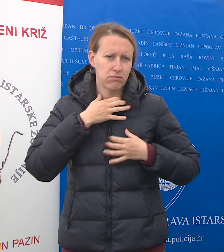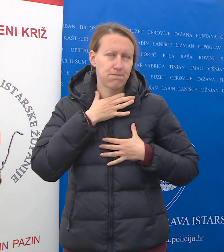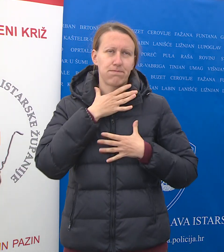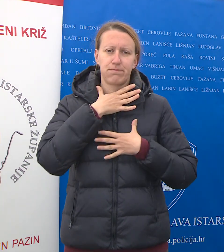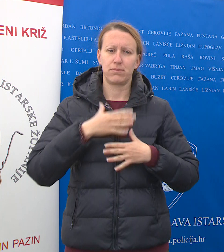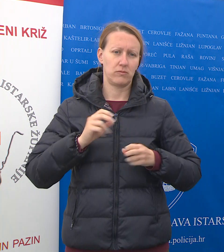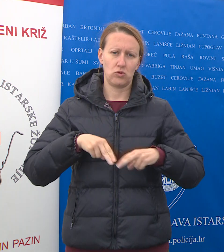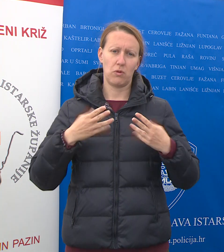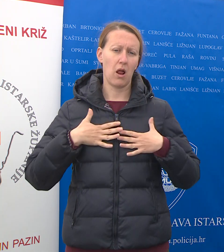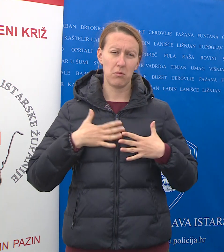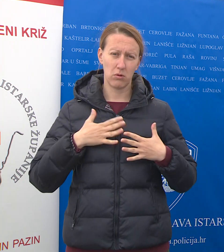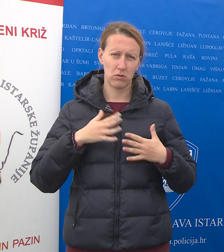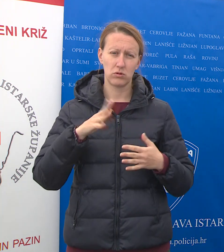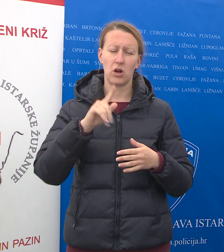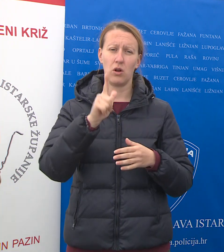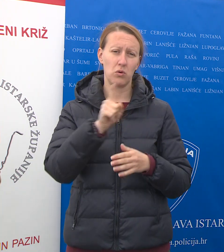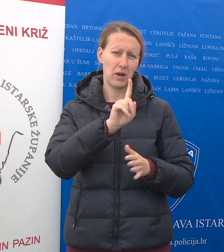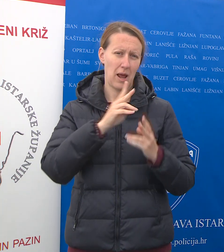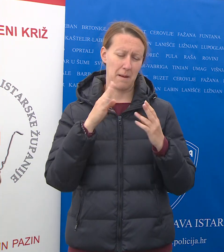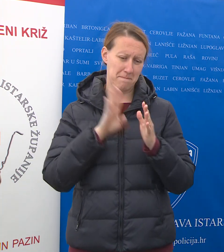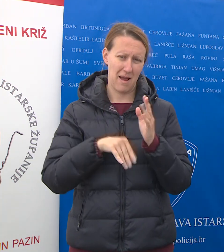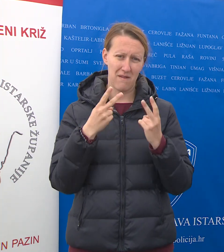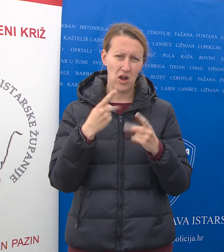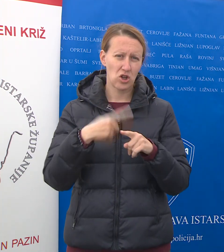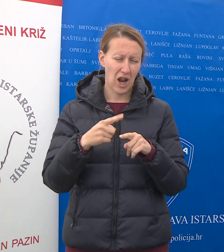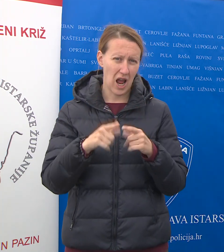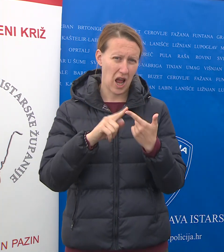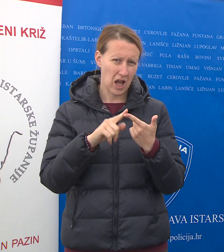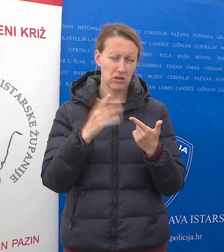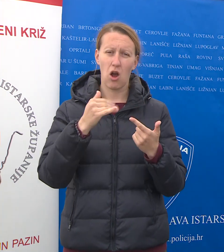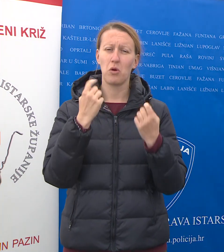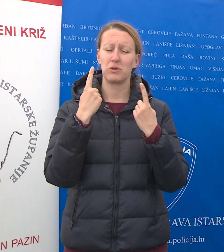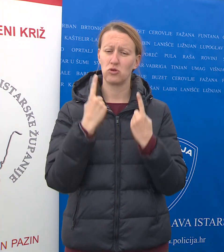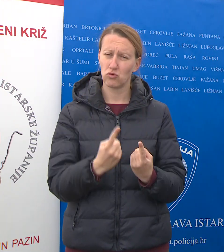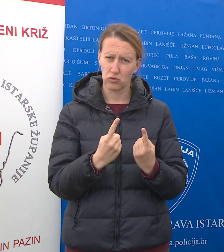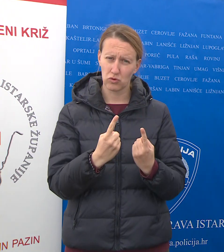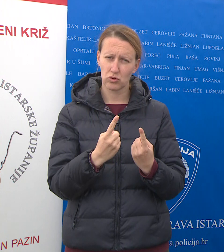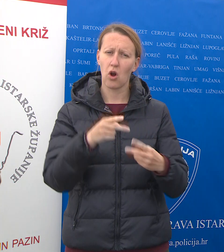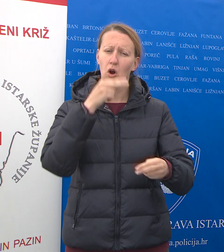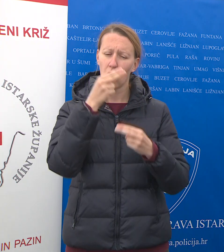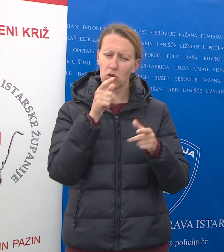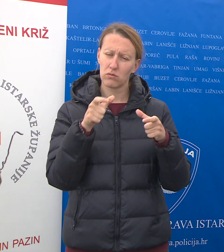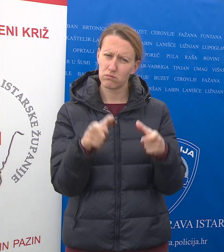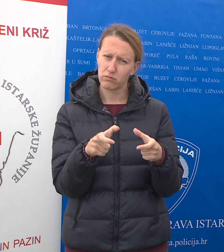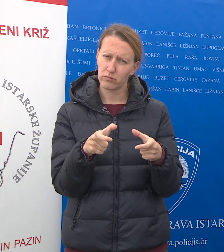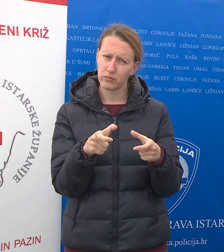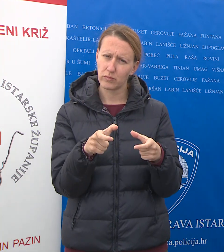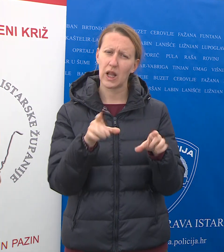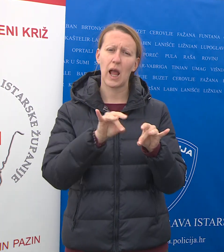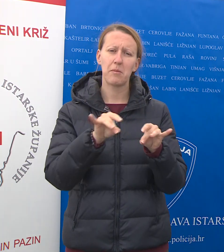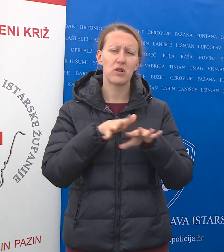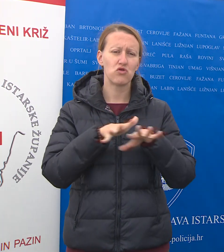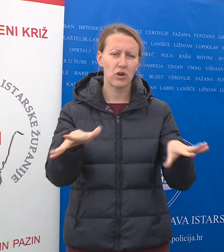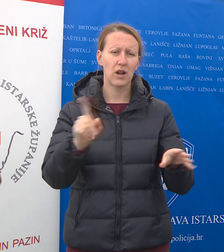i osnovni razlog, a drugi i ne manje bitan razlog kako bismo držali pod kontrolom